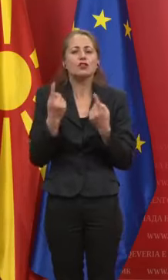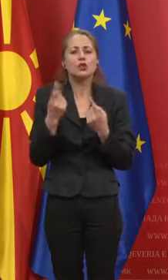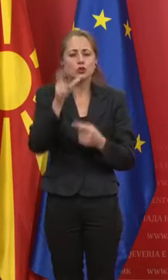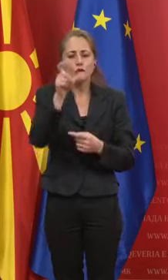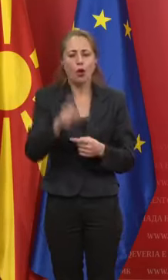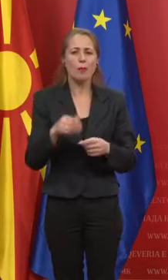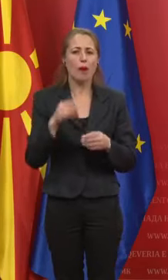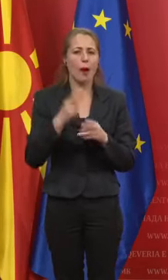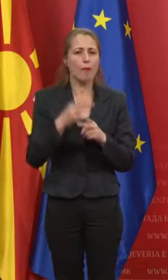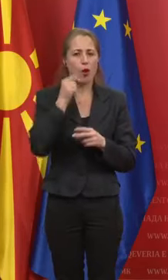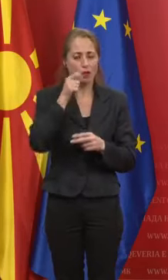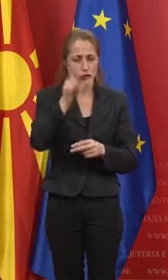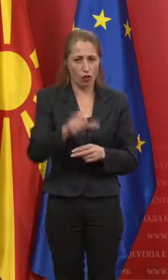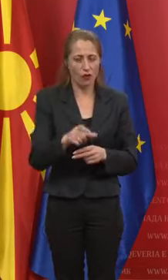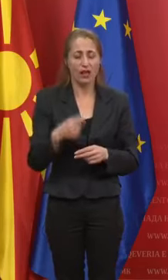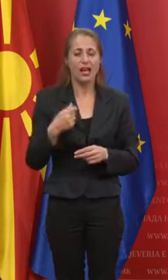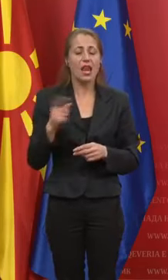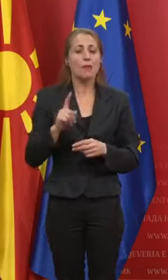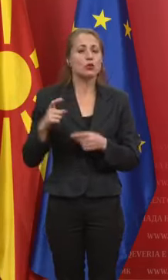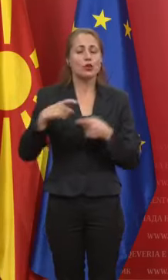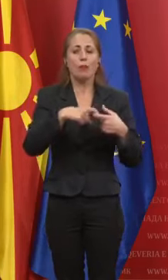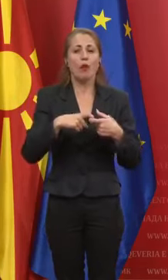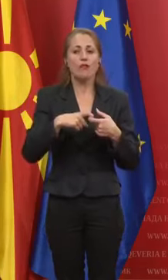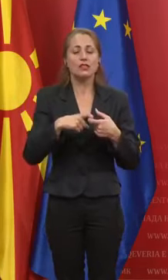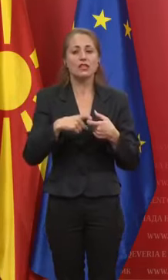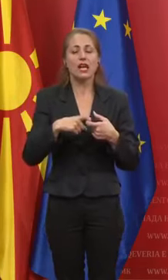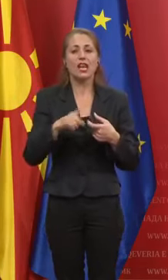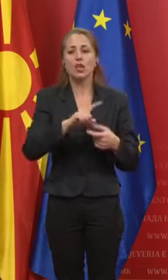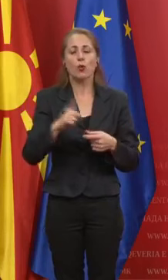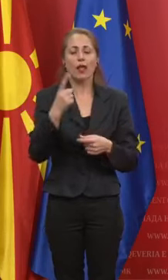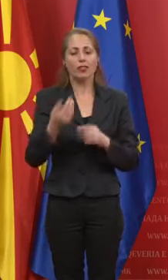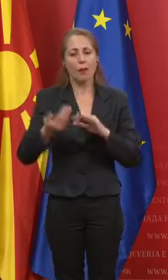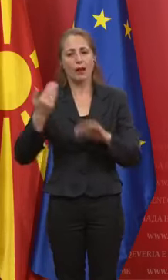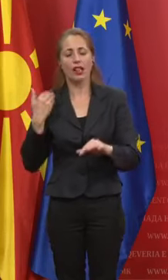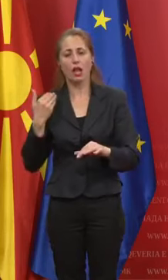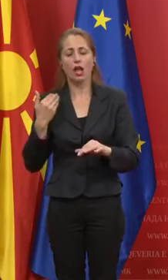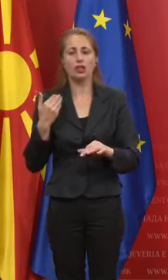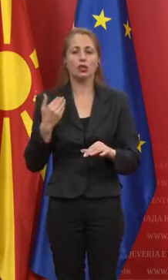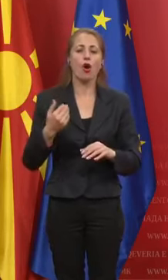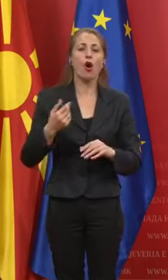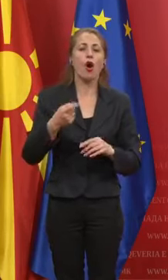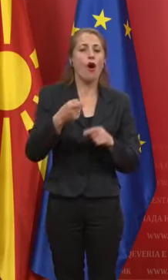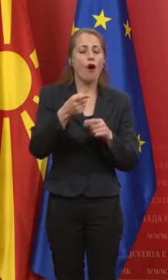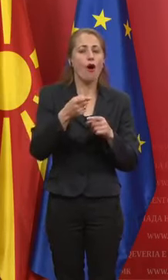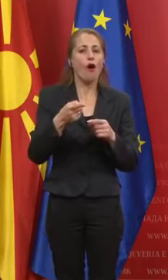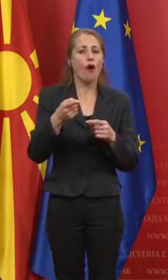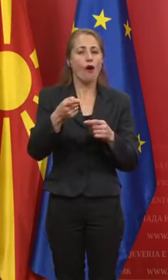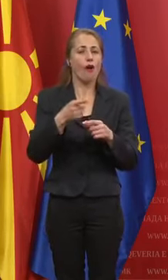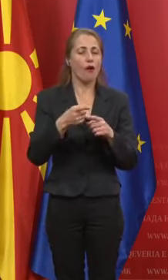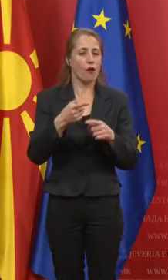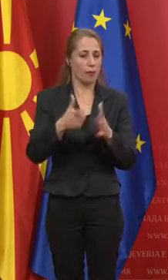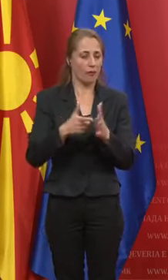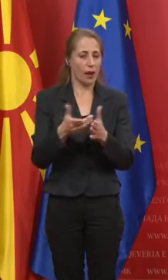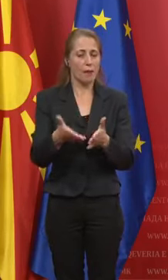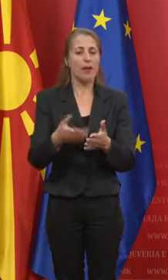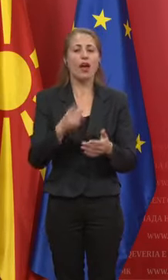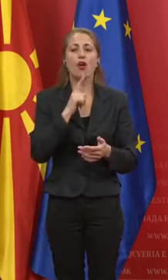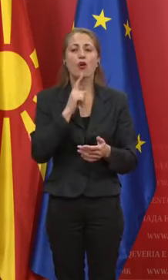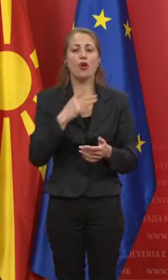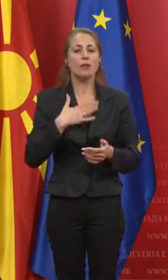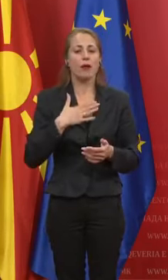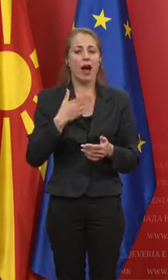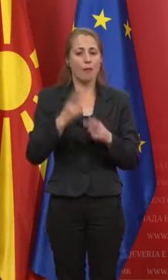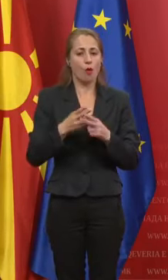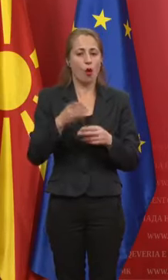ги поврземе со ниту една претходна или актуелна фаза во која што се наоѓа пациентот.